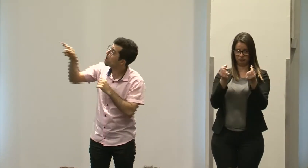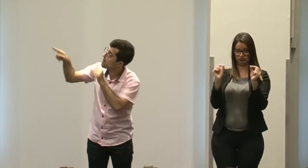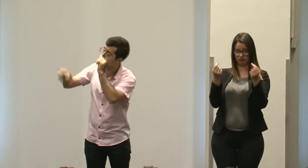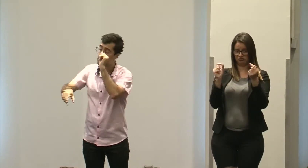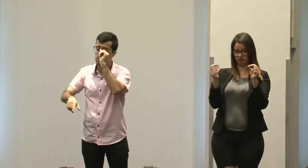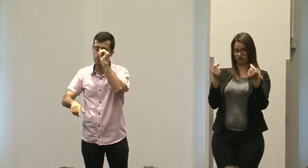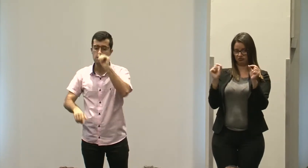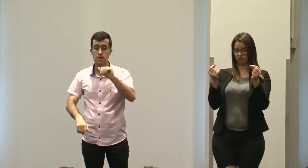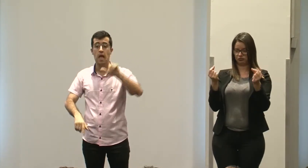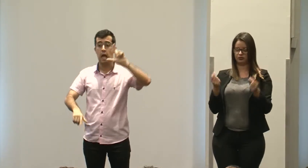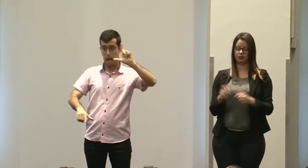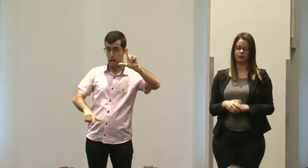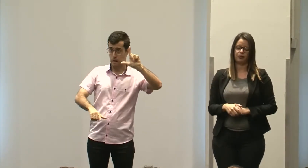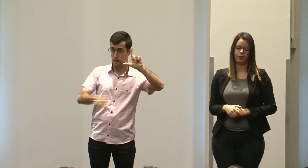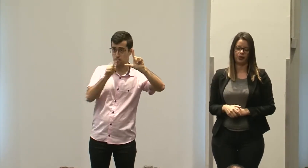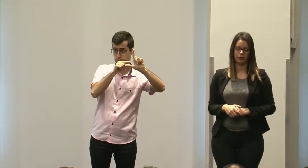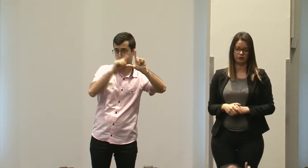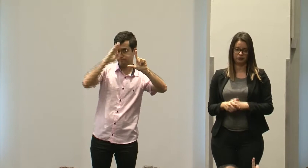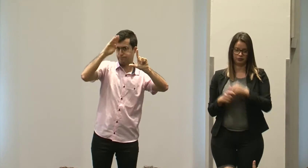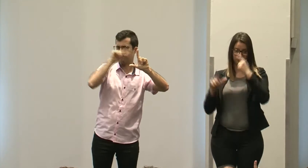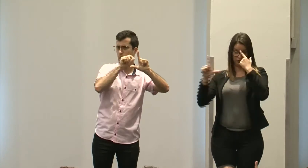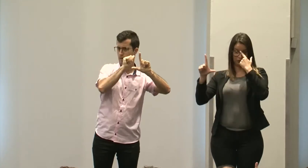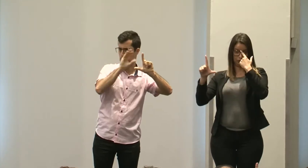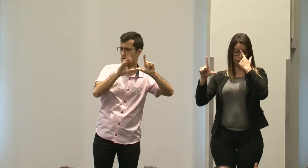Então, essa é a primeira modificação.